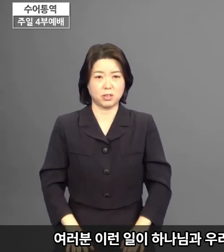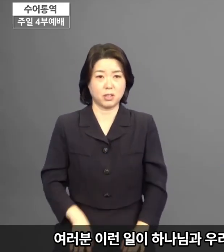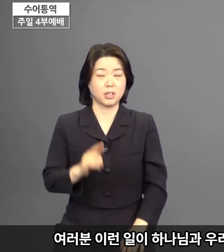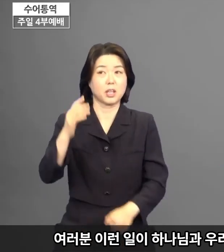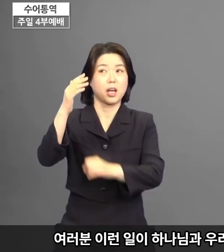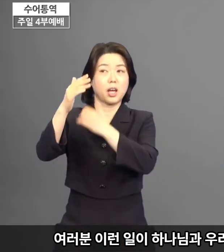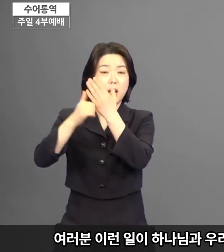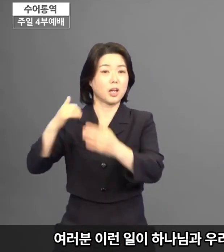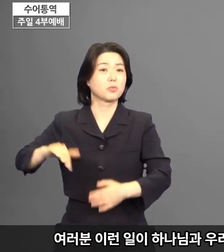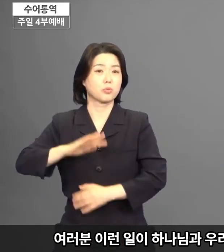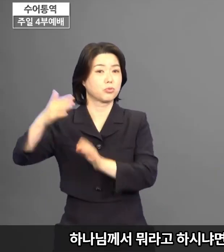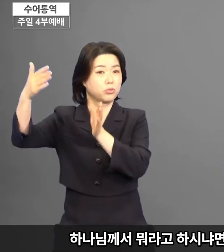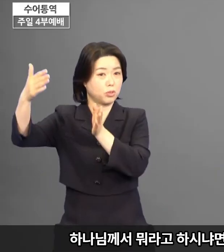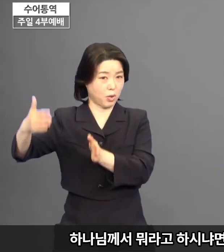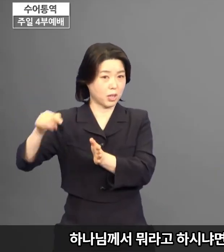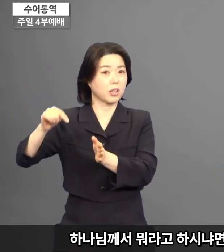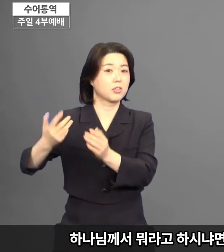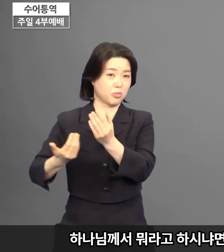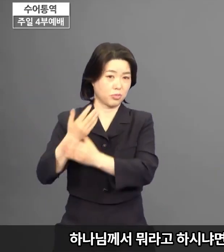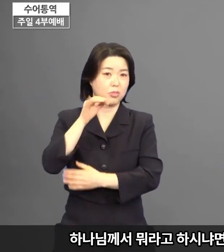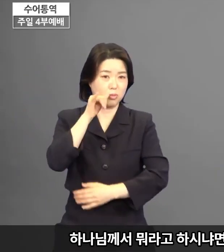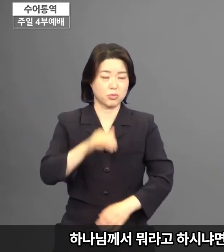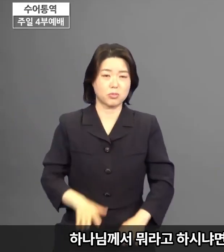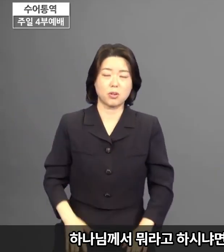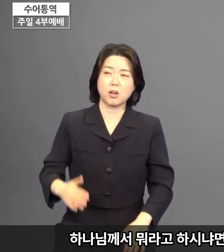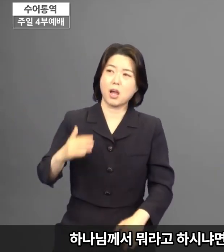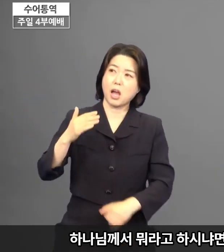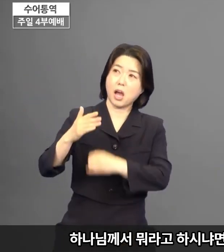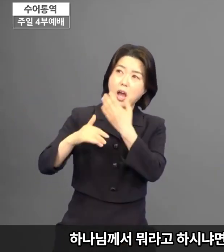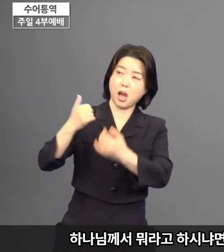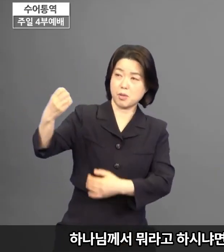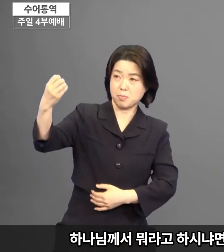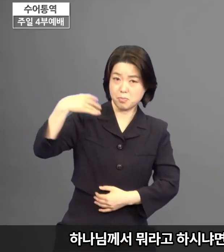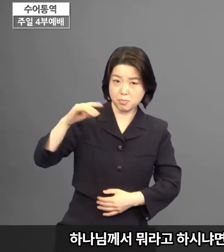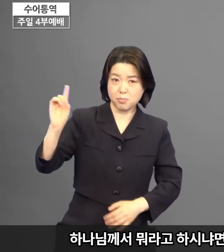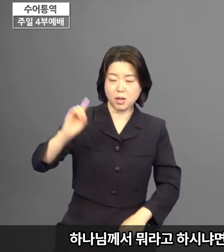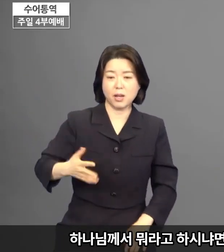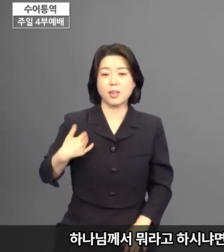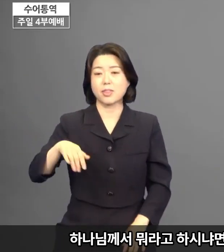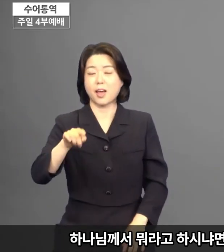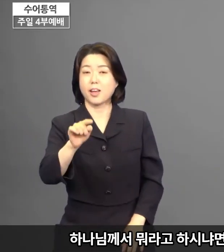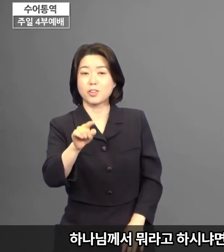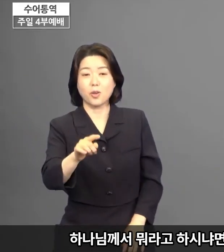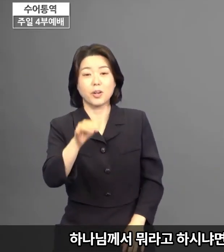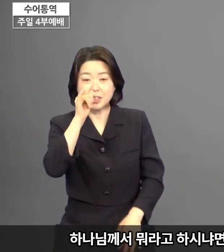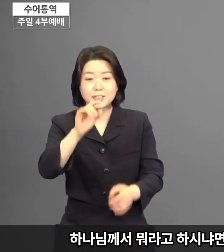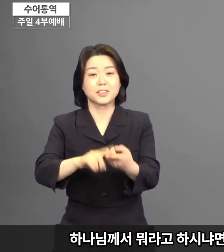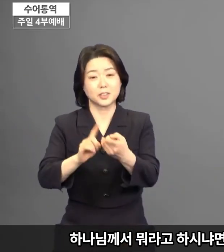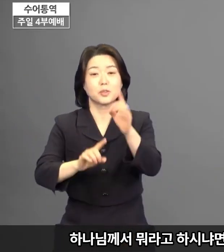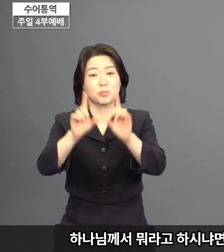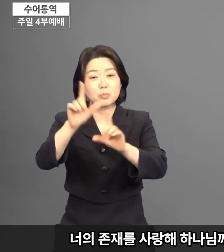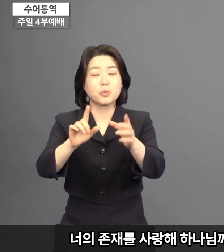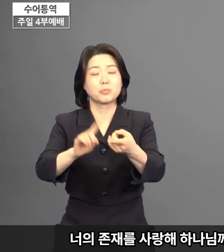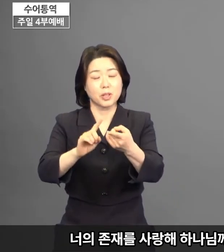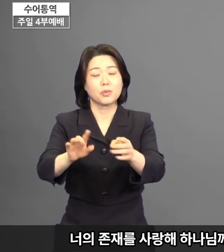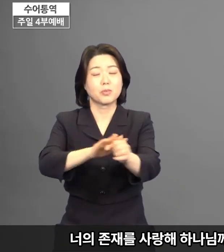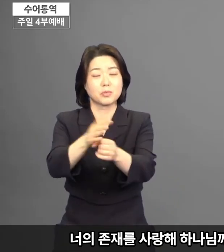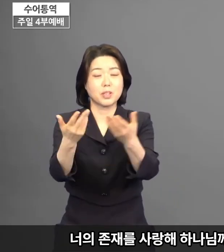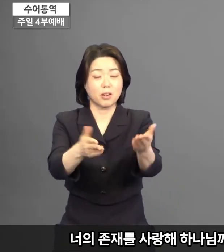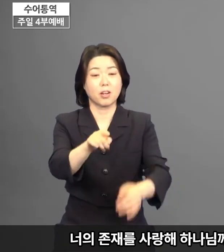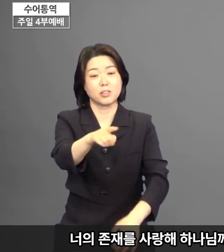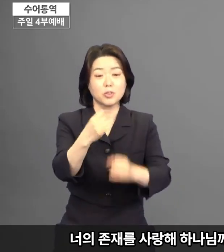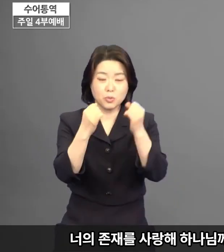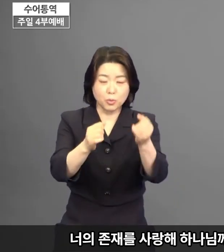관계 속에서도 일어날 수 있어요. 하나님께서 뭐라고 하시냐면 나는 너를 있는 그대로 사랑해. 너의